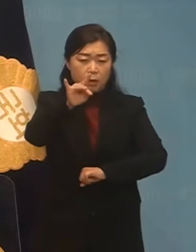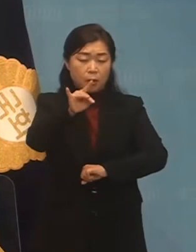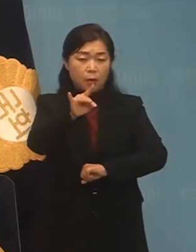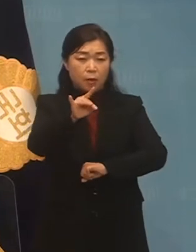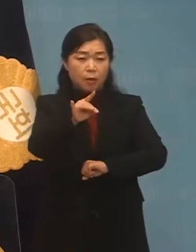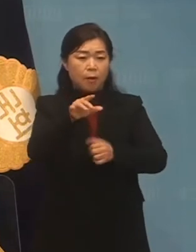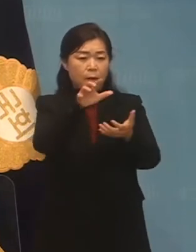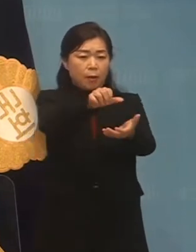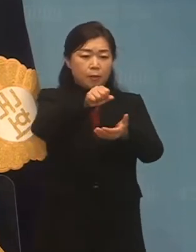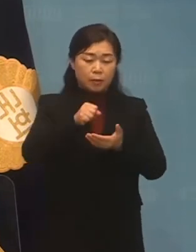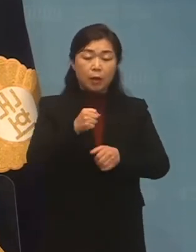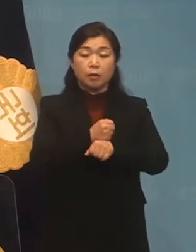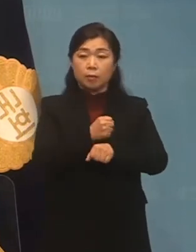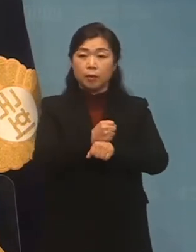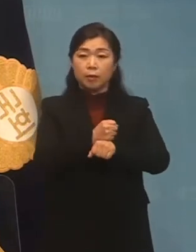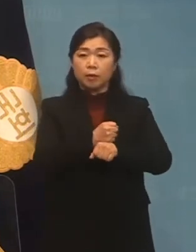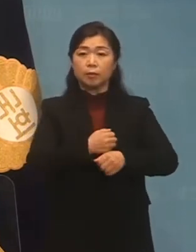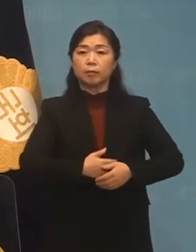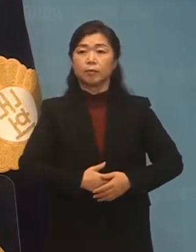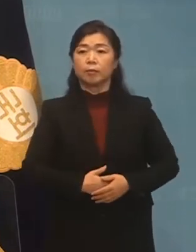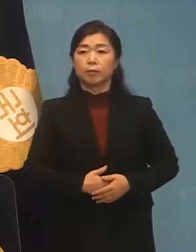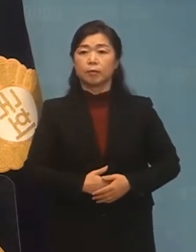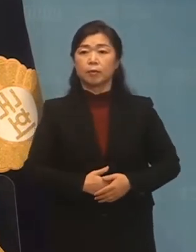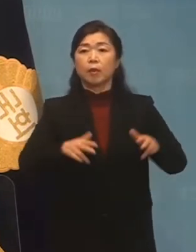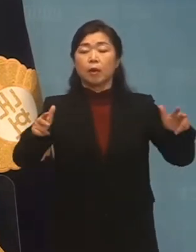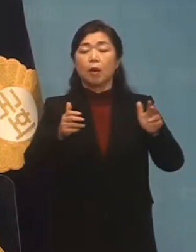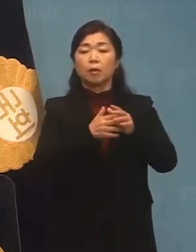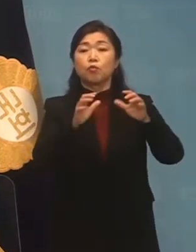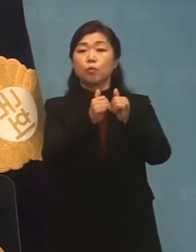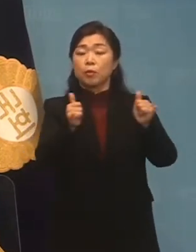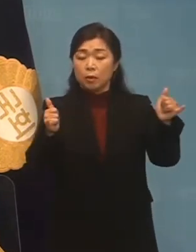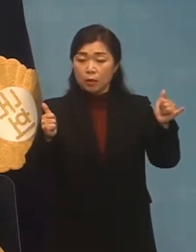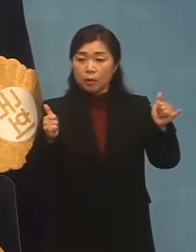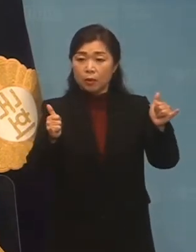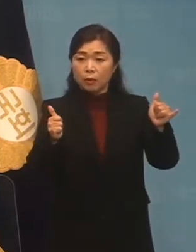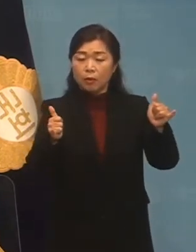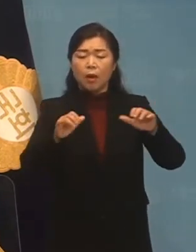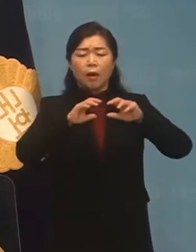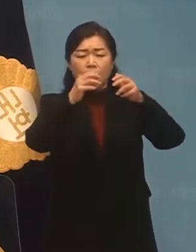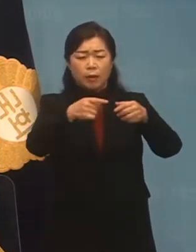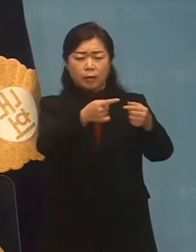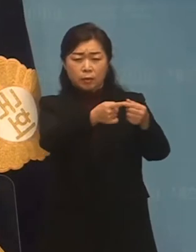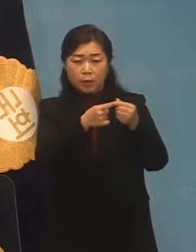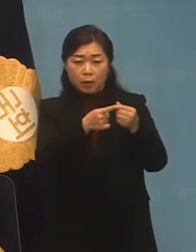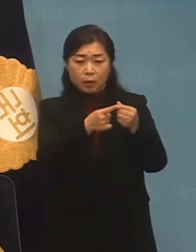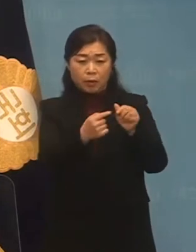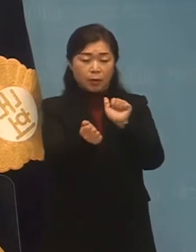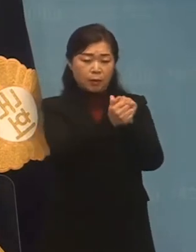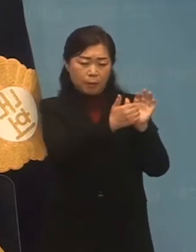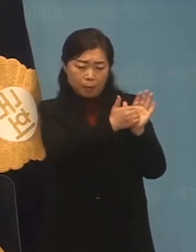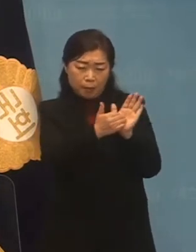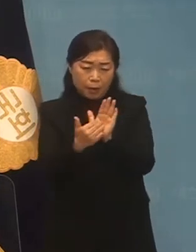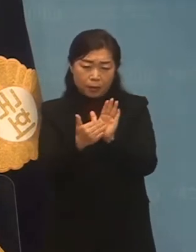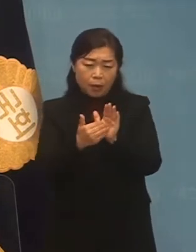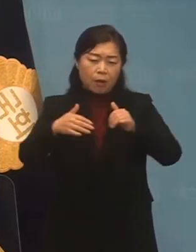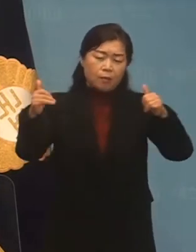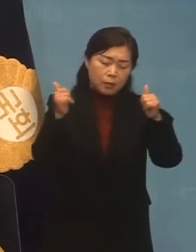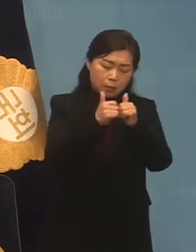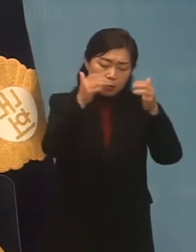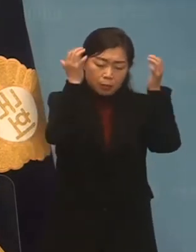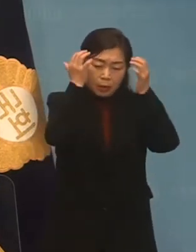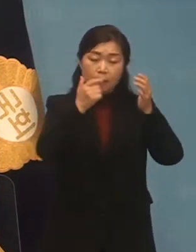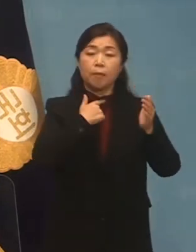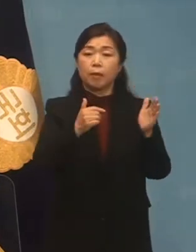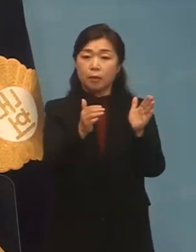많이 확보하겠습니다. 그동안 우리 국민은 세계 최고의 방역 전쟁을